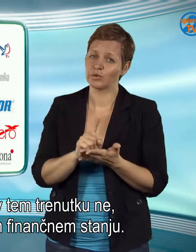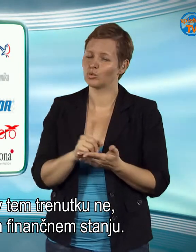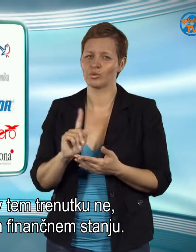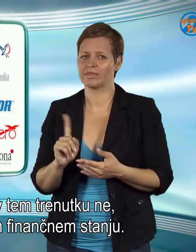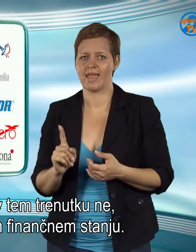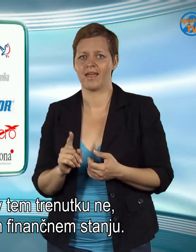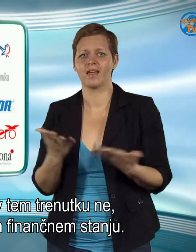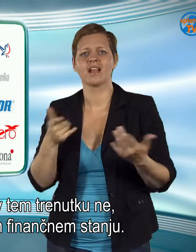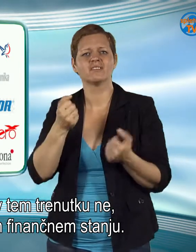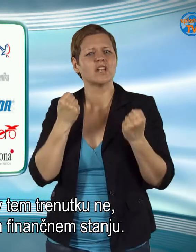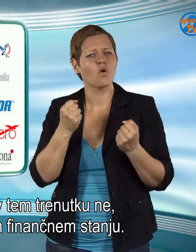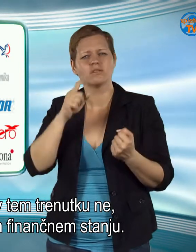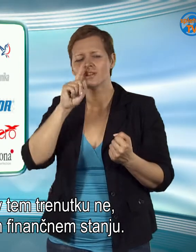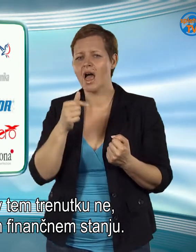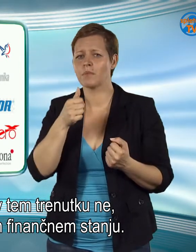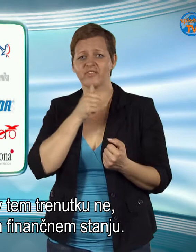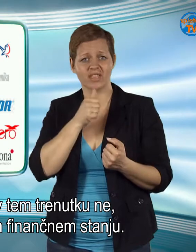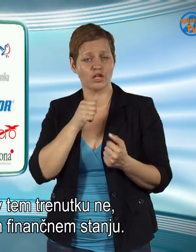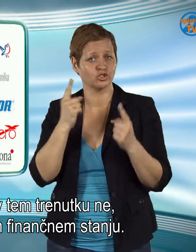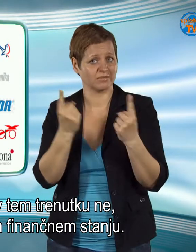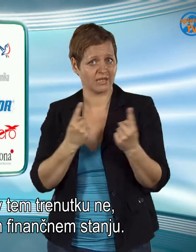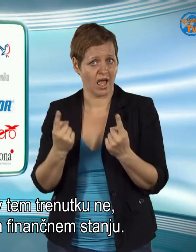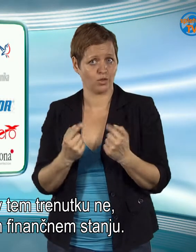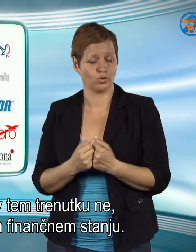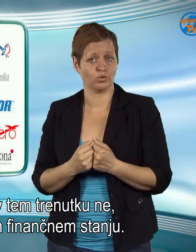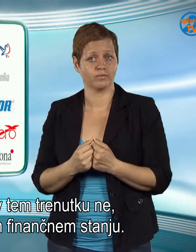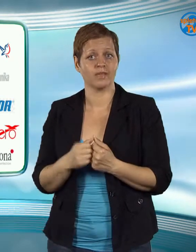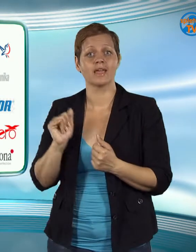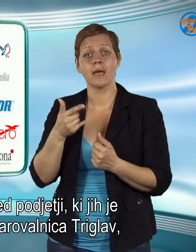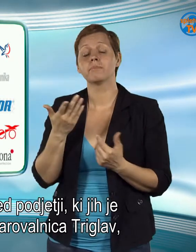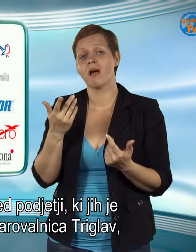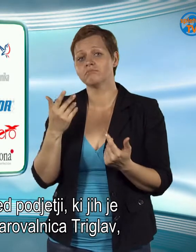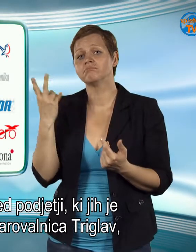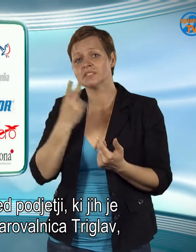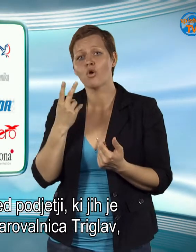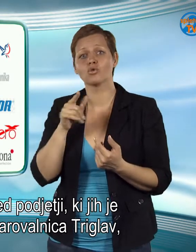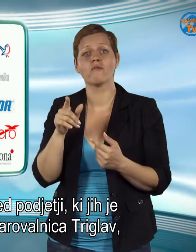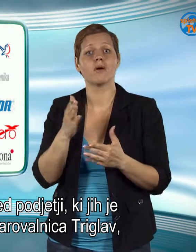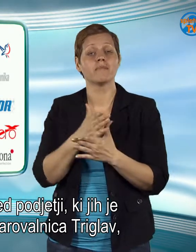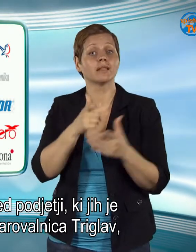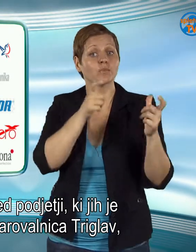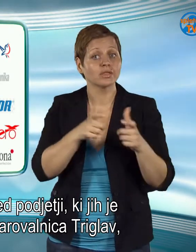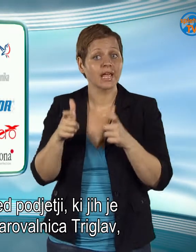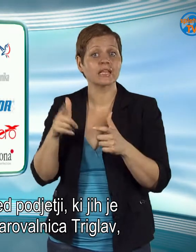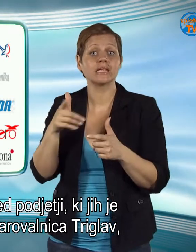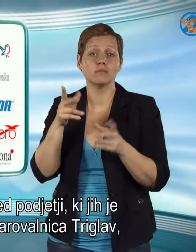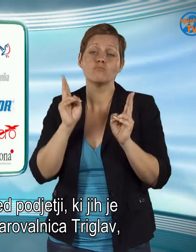tem trenutku ne, ker je v zelo slabem finančnem stanju. Je pa zagotovo možno prodati